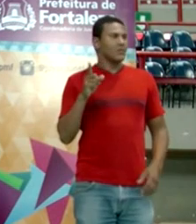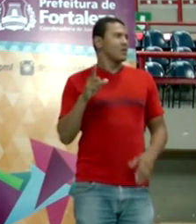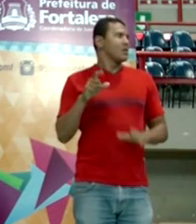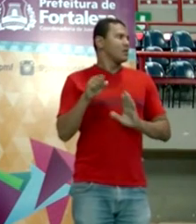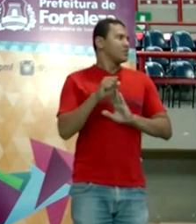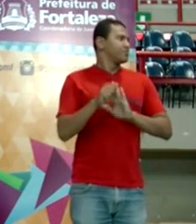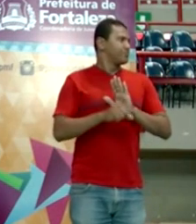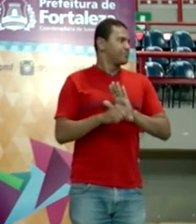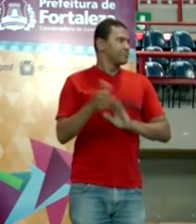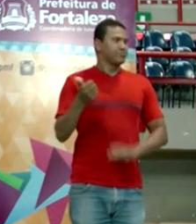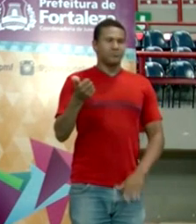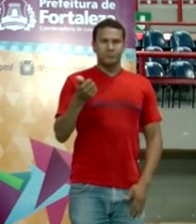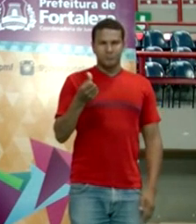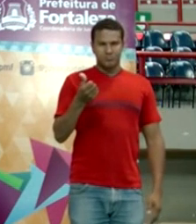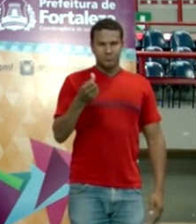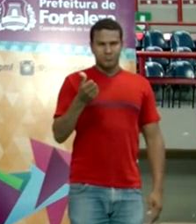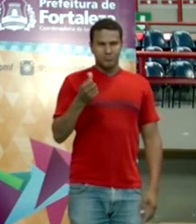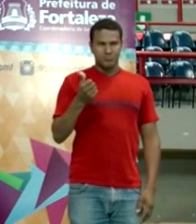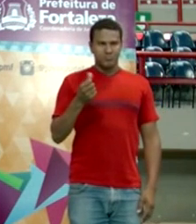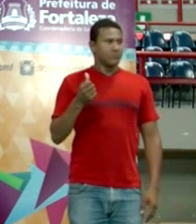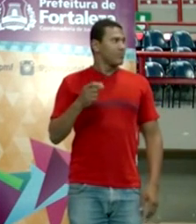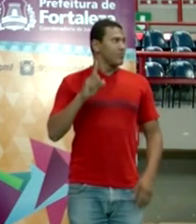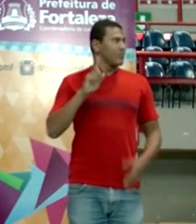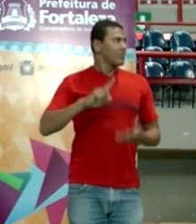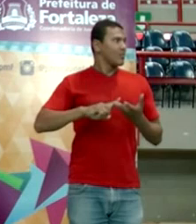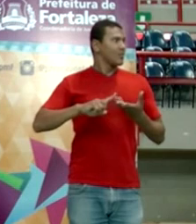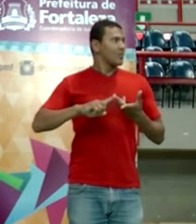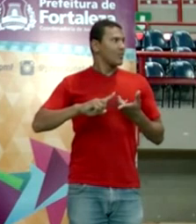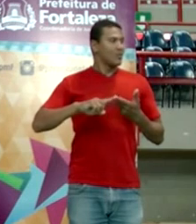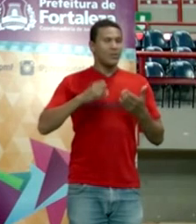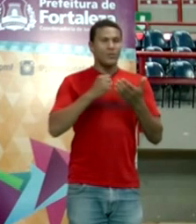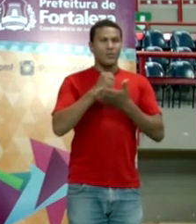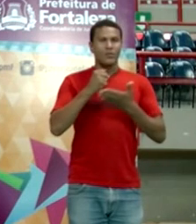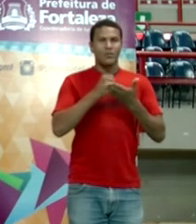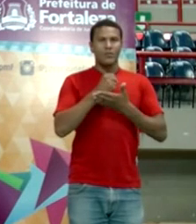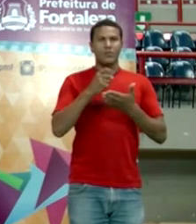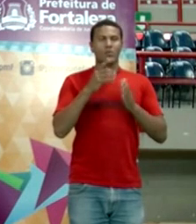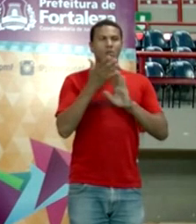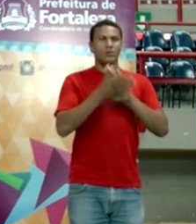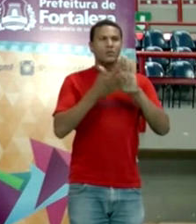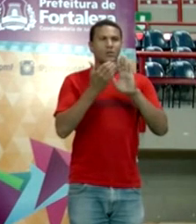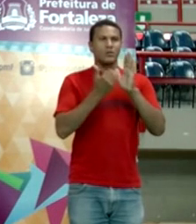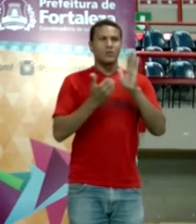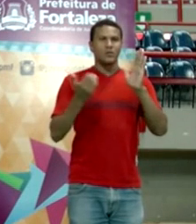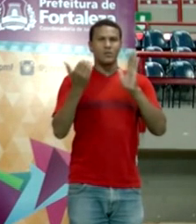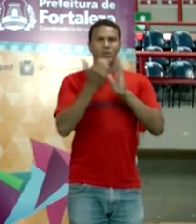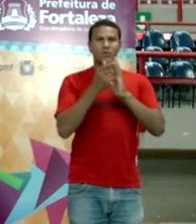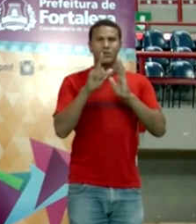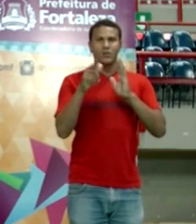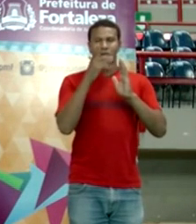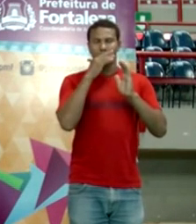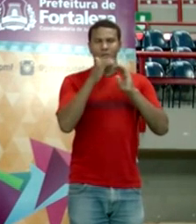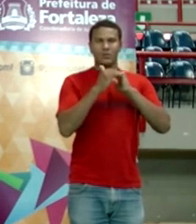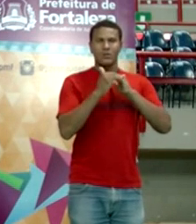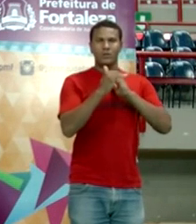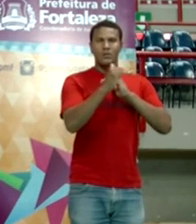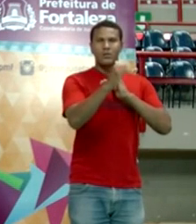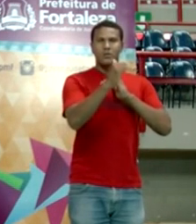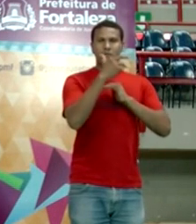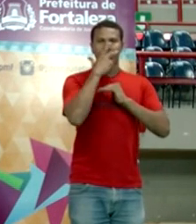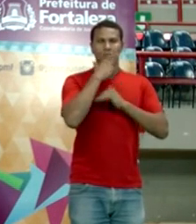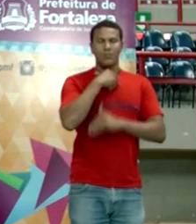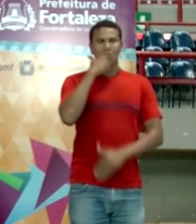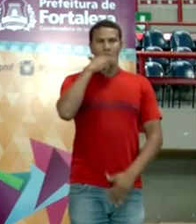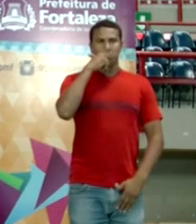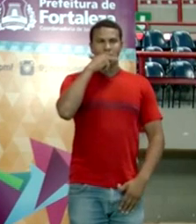XVI, um dos princípios definidores do hipertexto, a quebra da linearidade na leitura